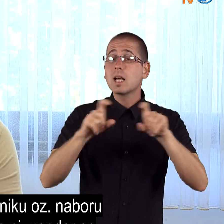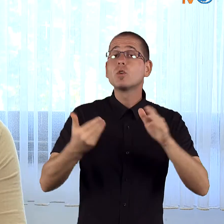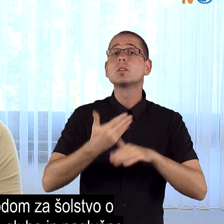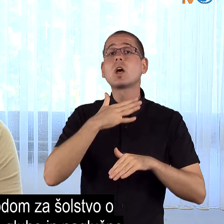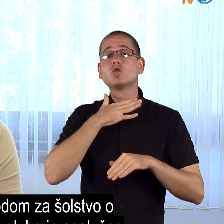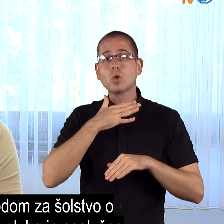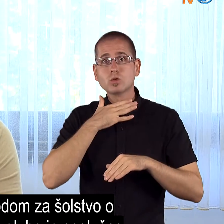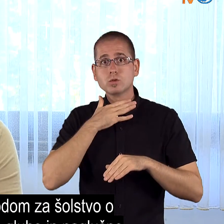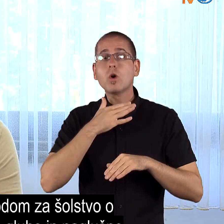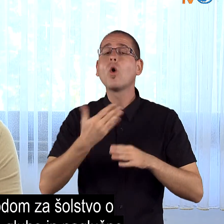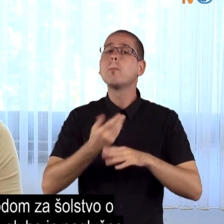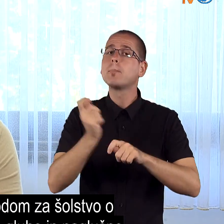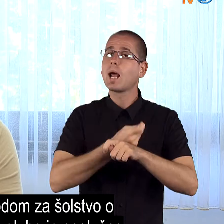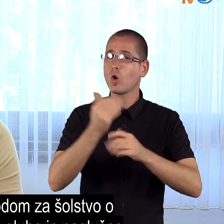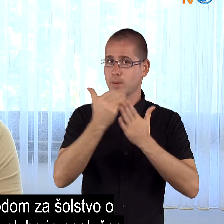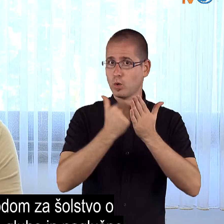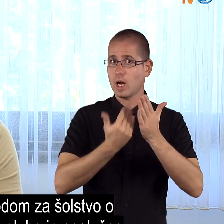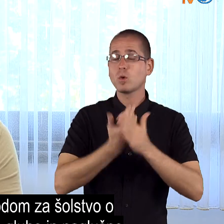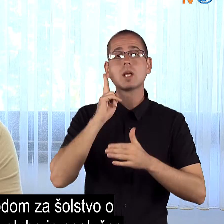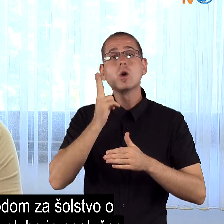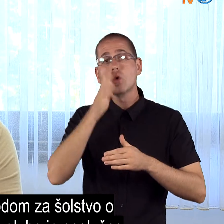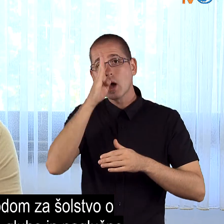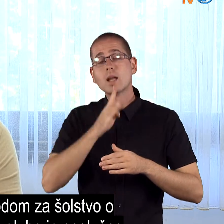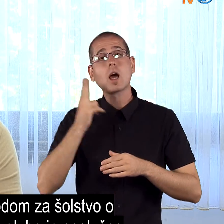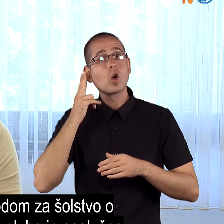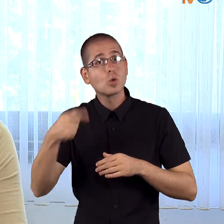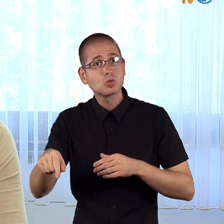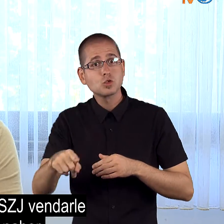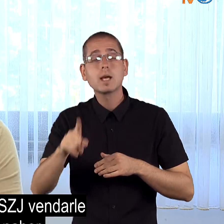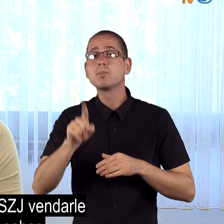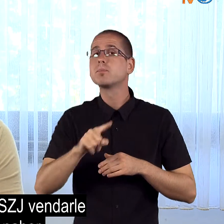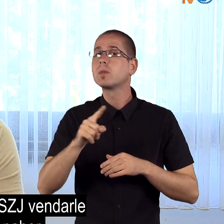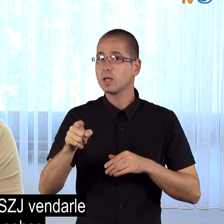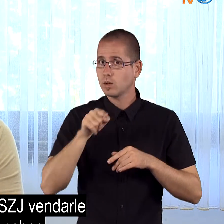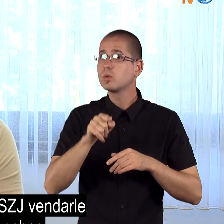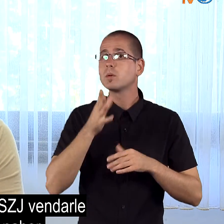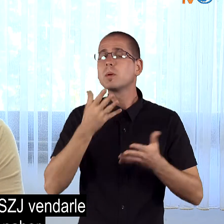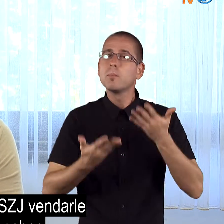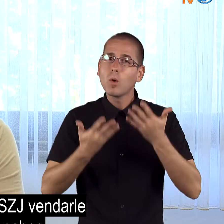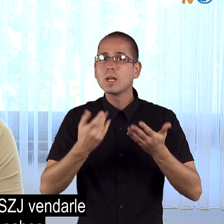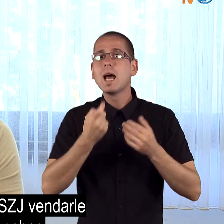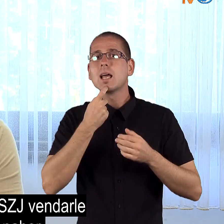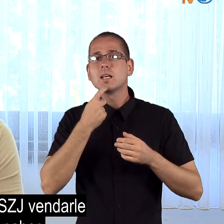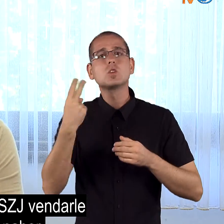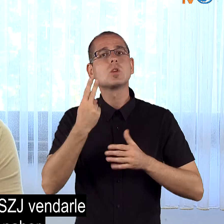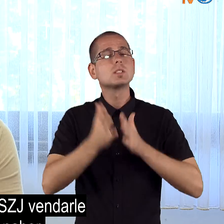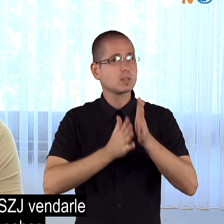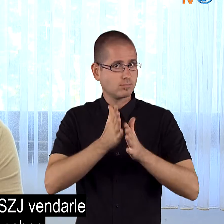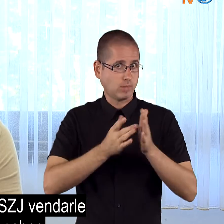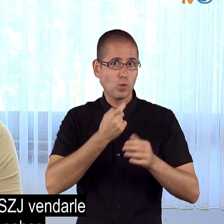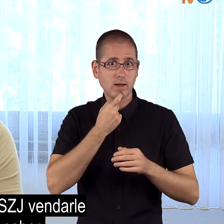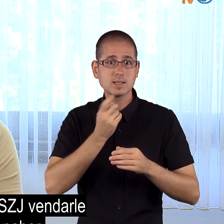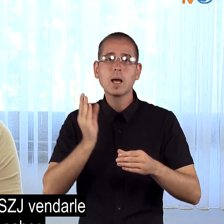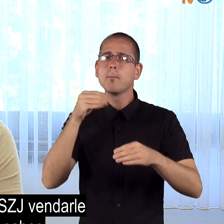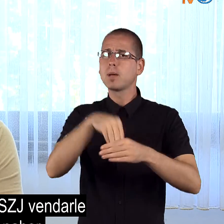prenovi programov za gluhe in naglušne ter o tem, da bi morda jezik, slovenski znakovni jezik, vendarle prišel